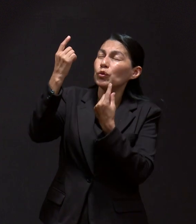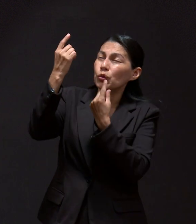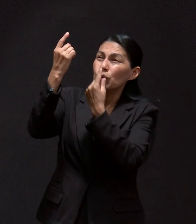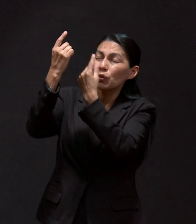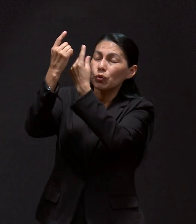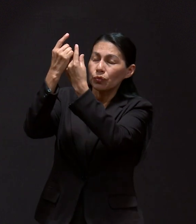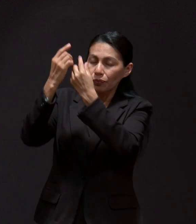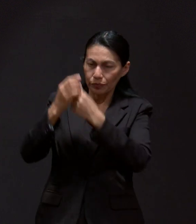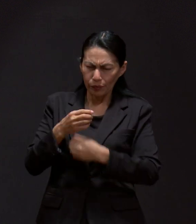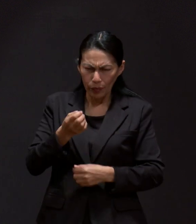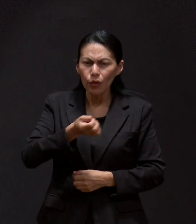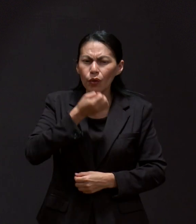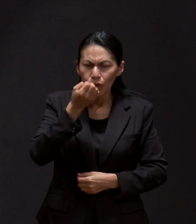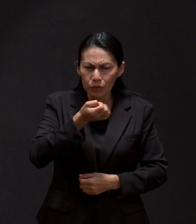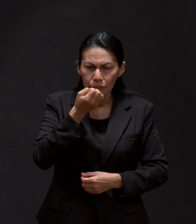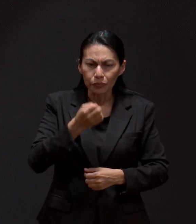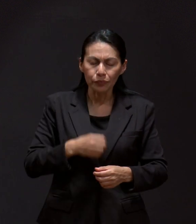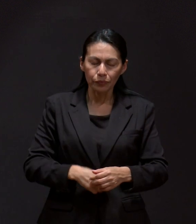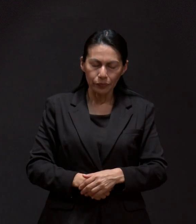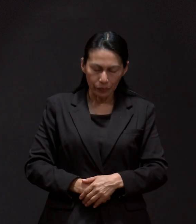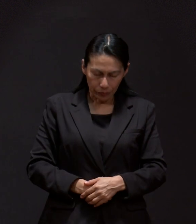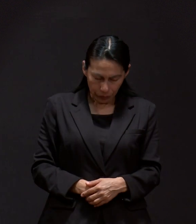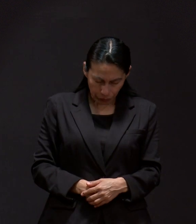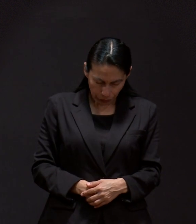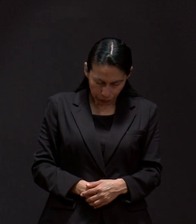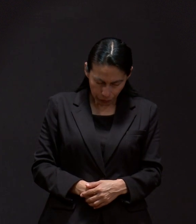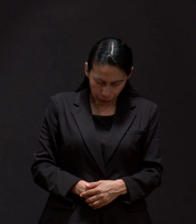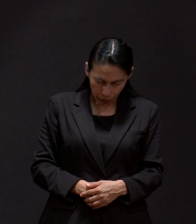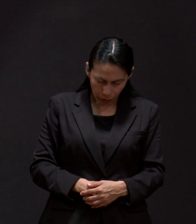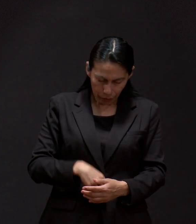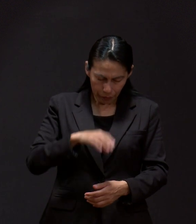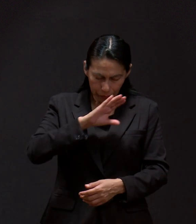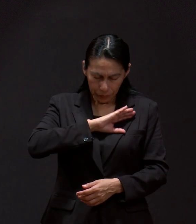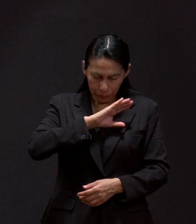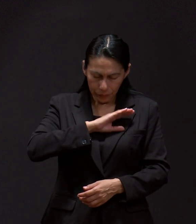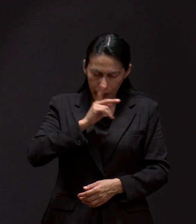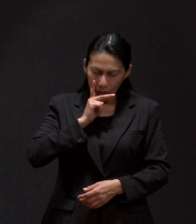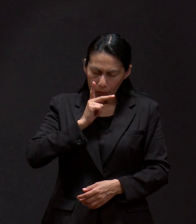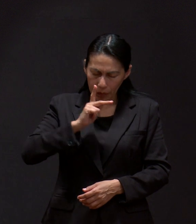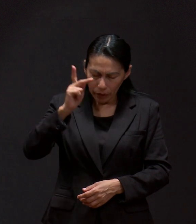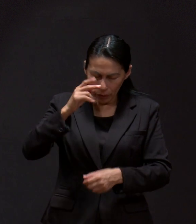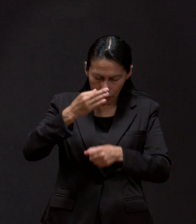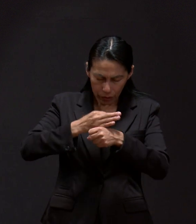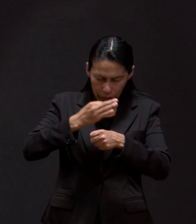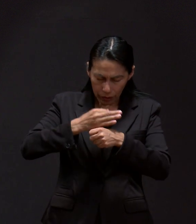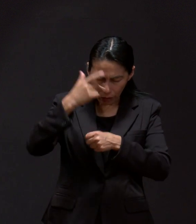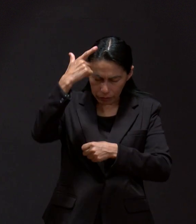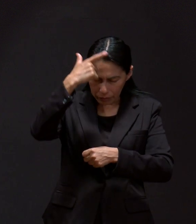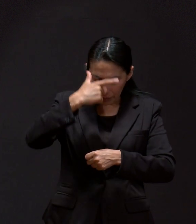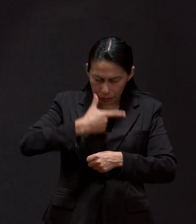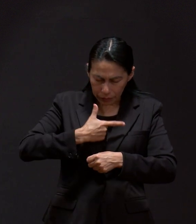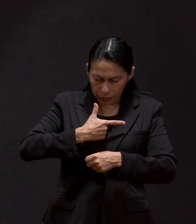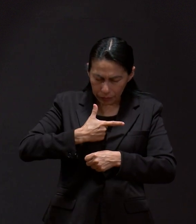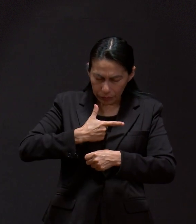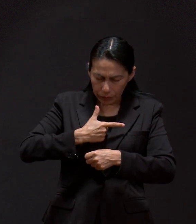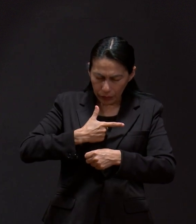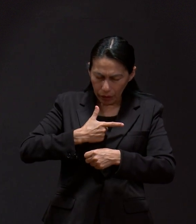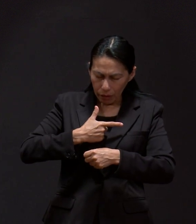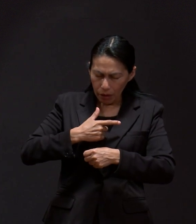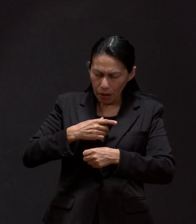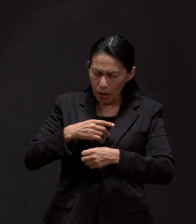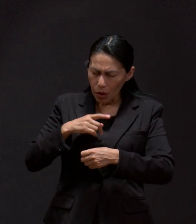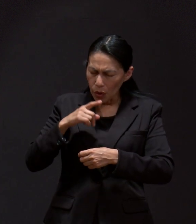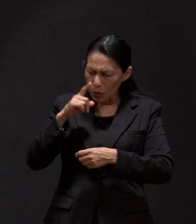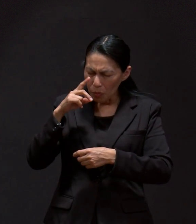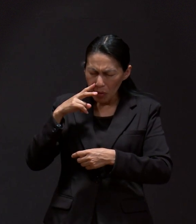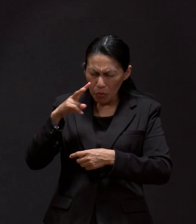su presencia vengamos a orar esta noche querido padre te damos muchas gracias porque en tu amor